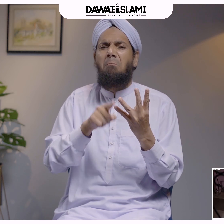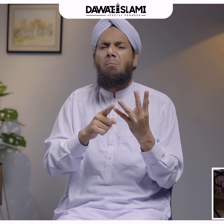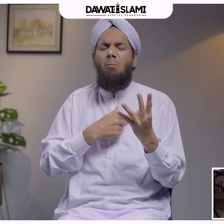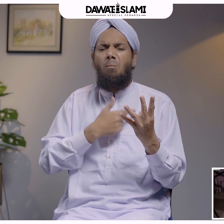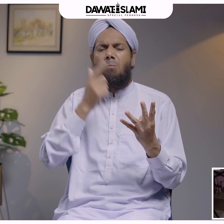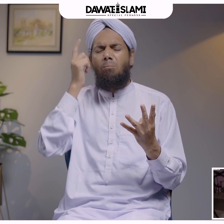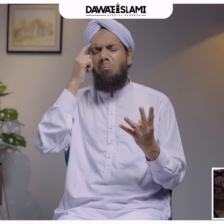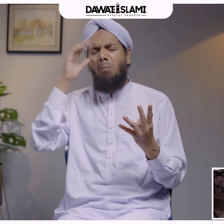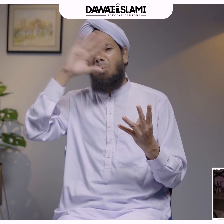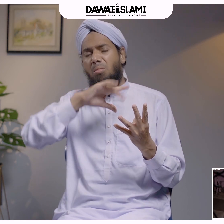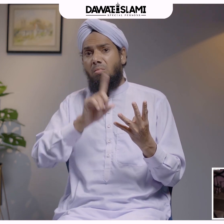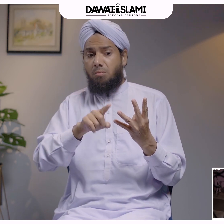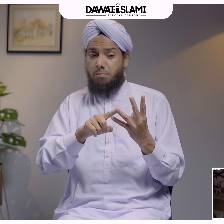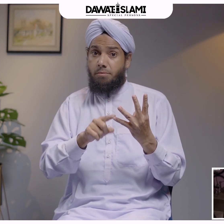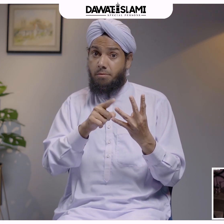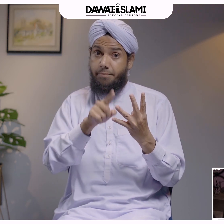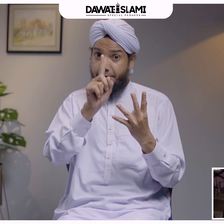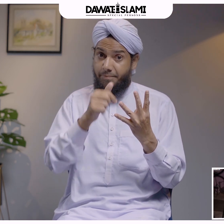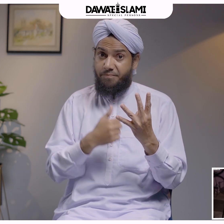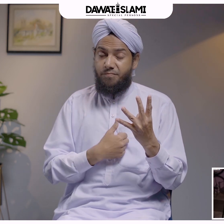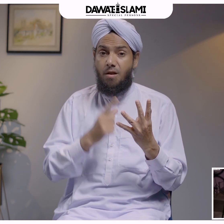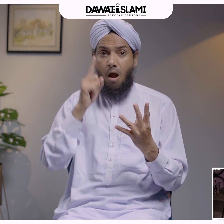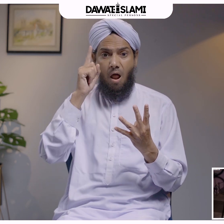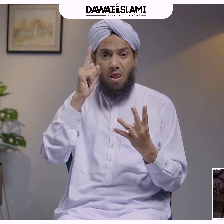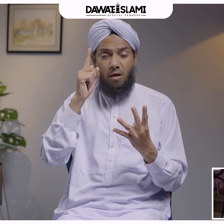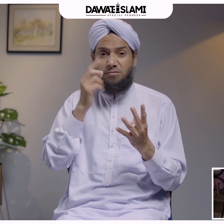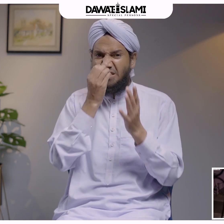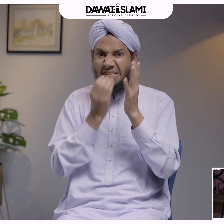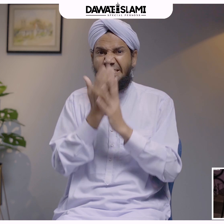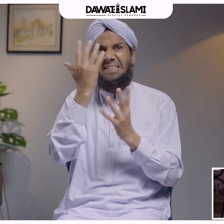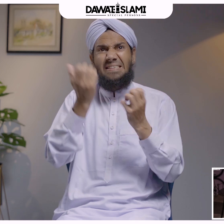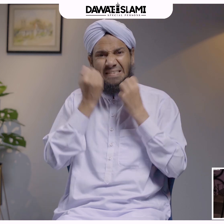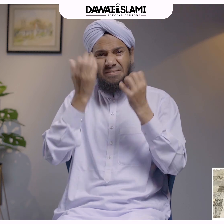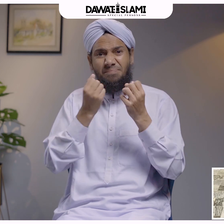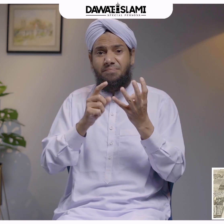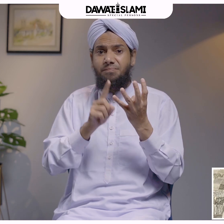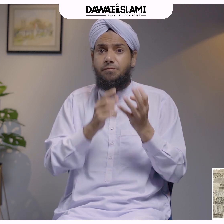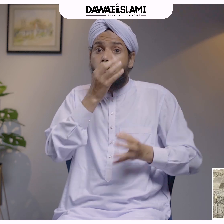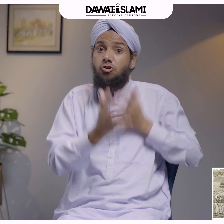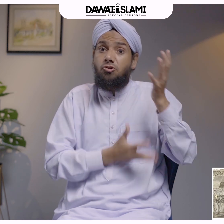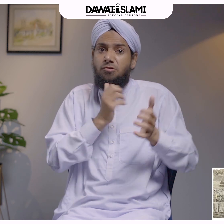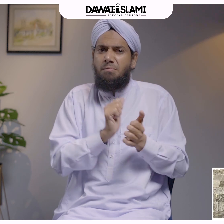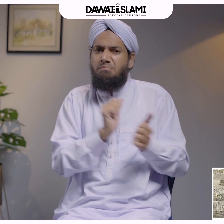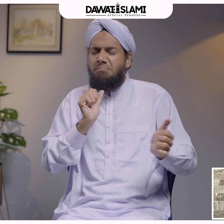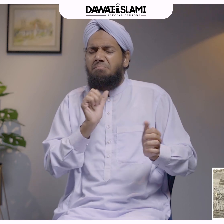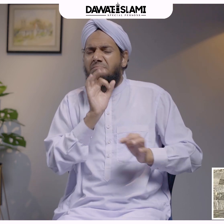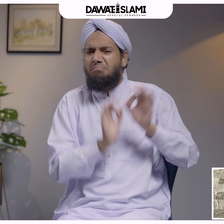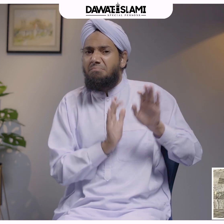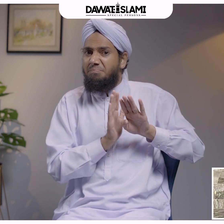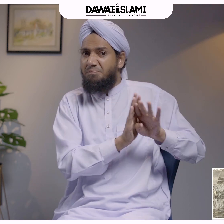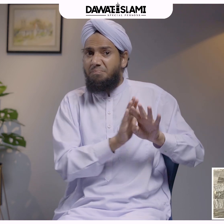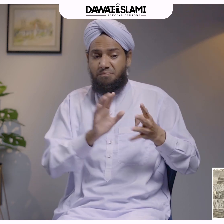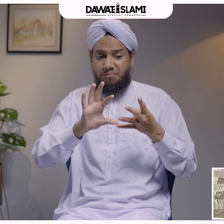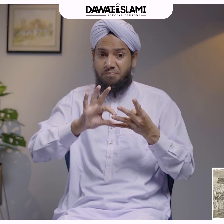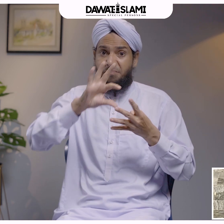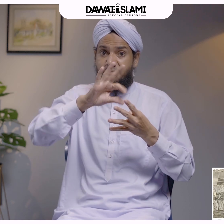وہ 2 باتیں جن سے تمہیں غنا یعنی بے نیازی نہیں وہ یہ ہیں، اللہ تعالیٰ سے جنت طلب کرنا، جہنم سے اللہ